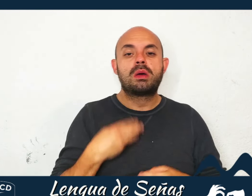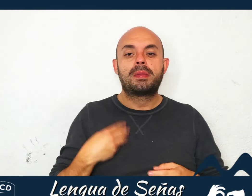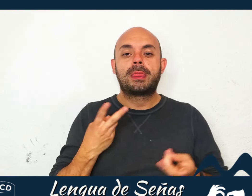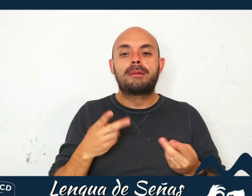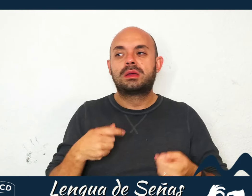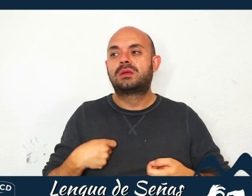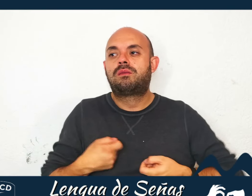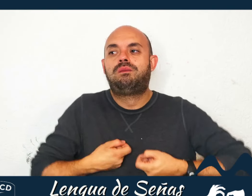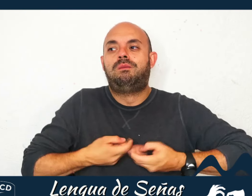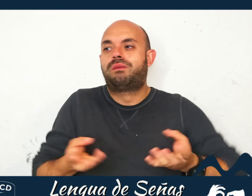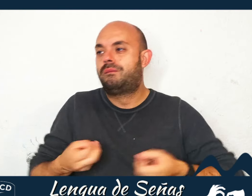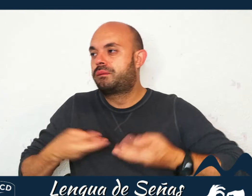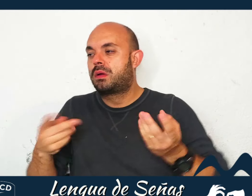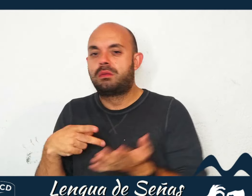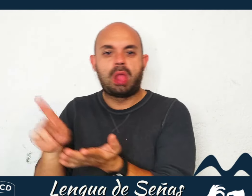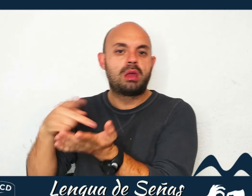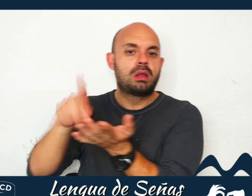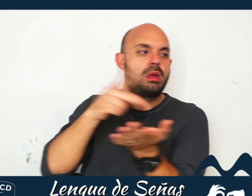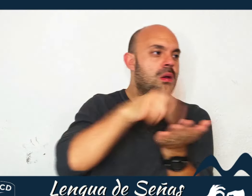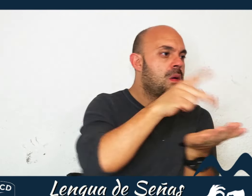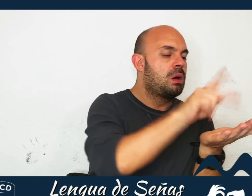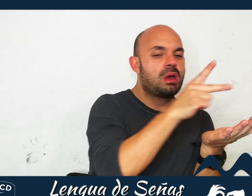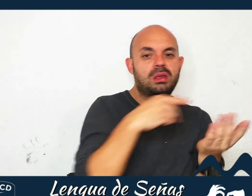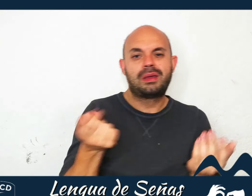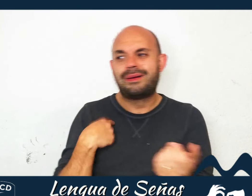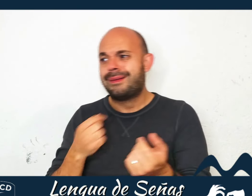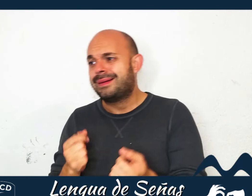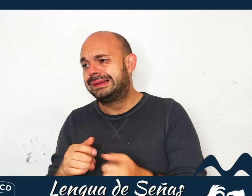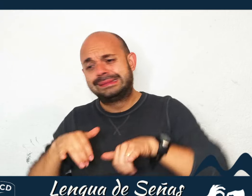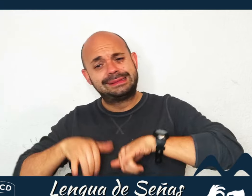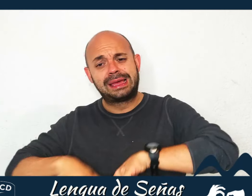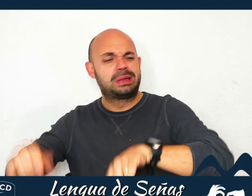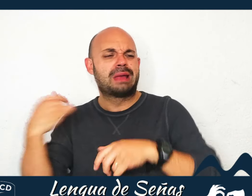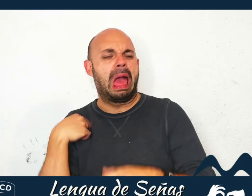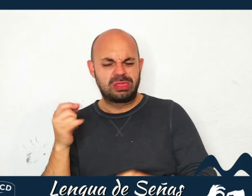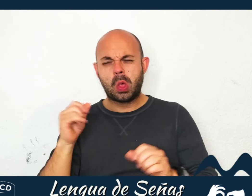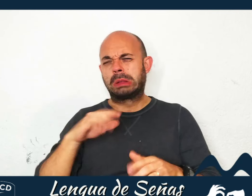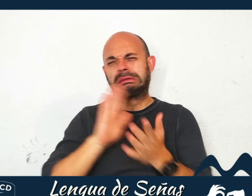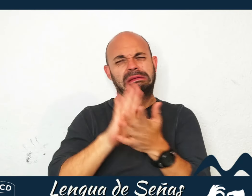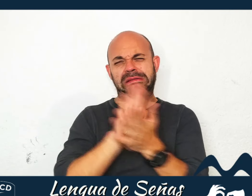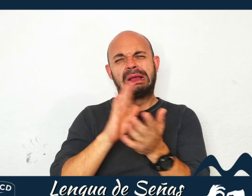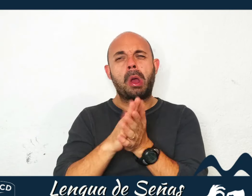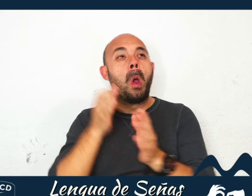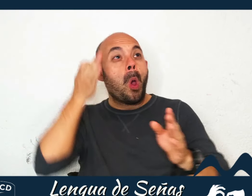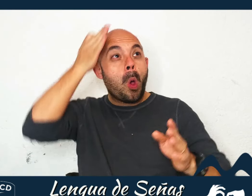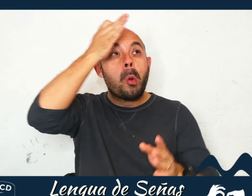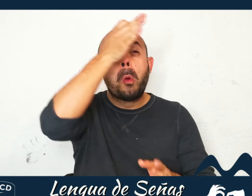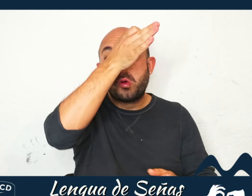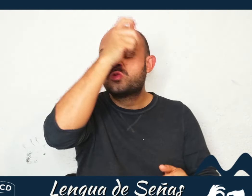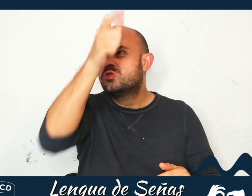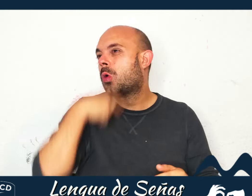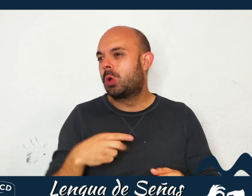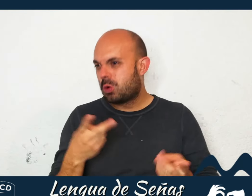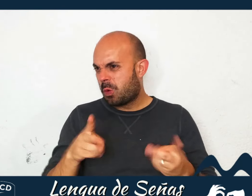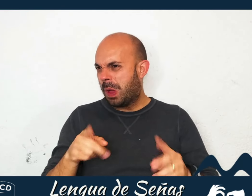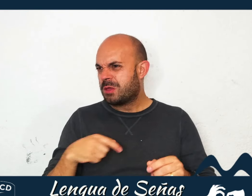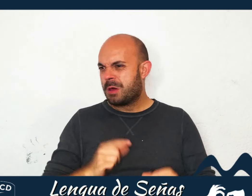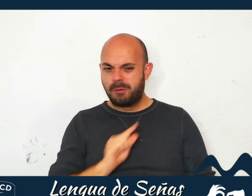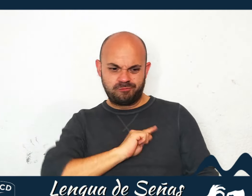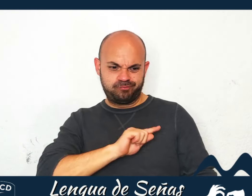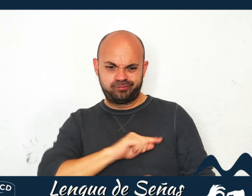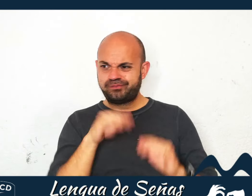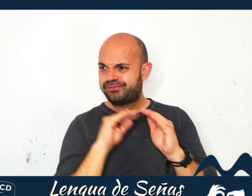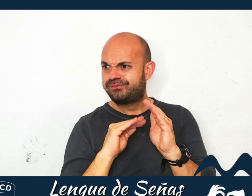dinero porque como no tomamos acciones, a veces esas palabras se convierten literalmente en pérdida